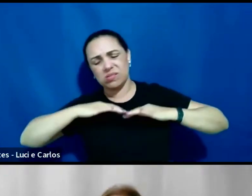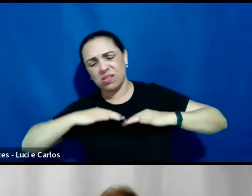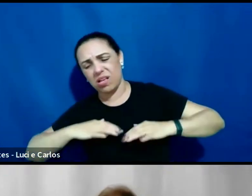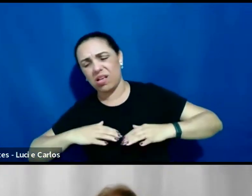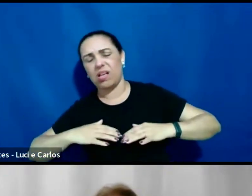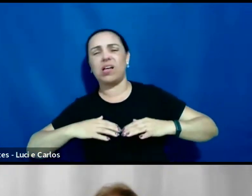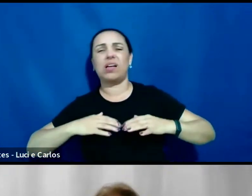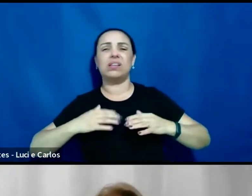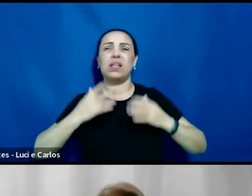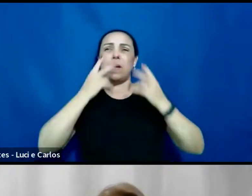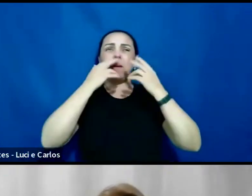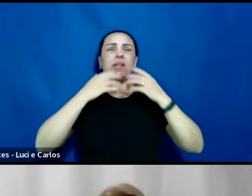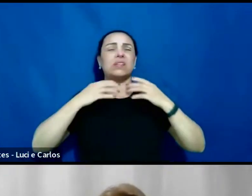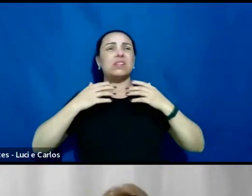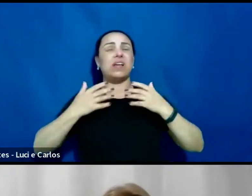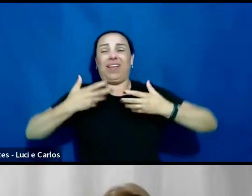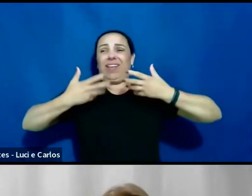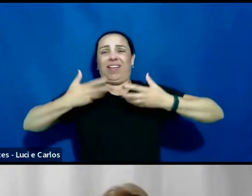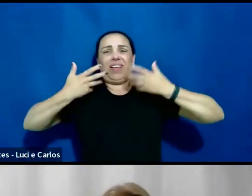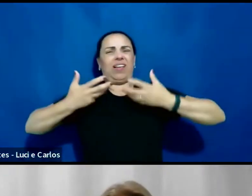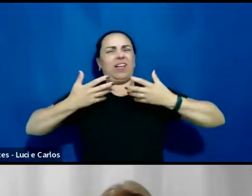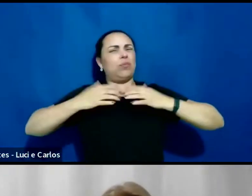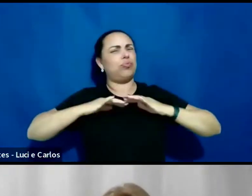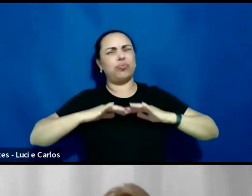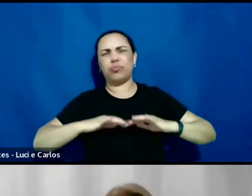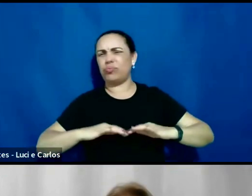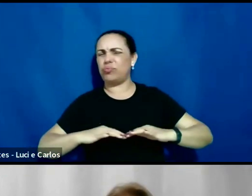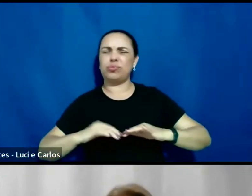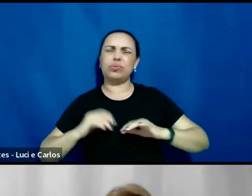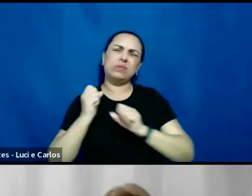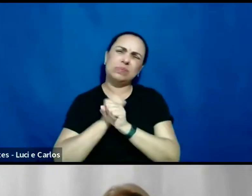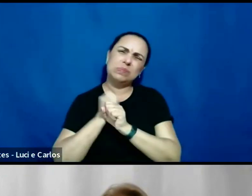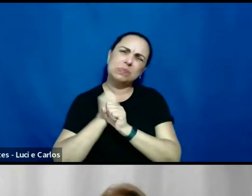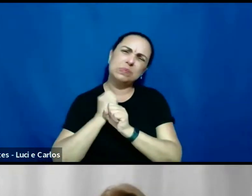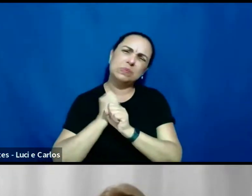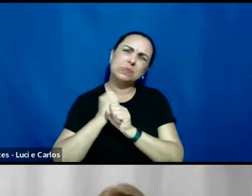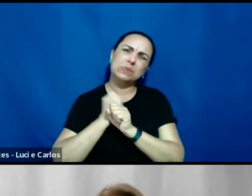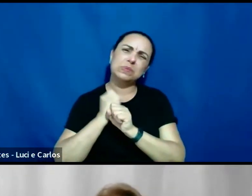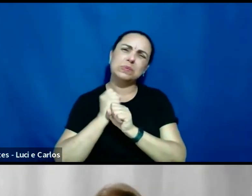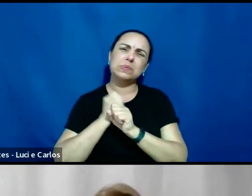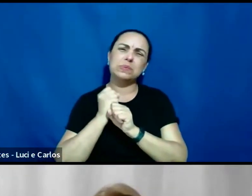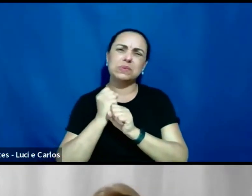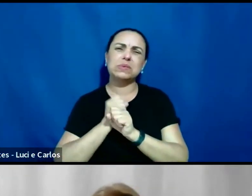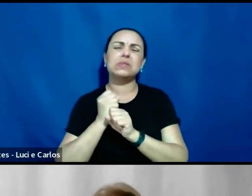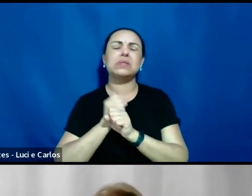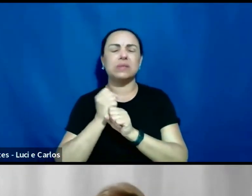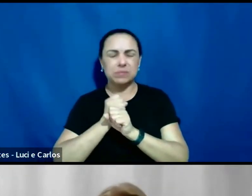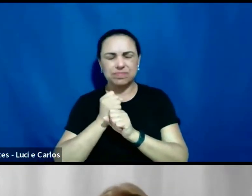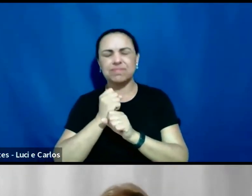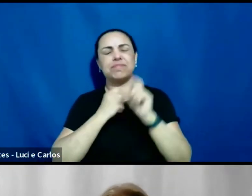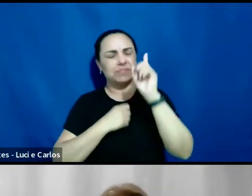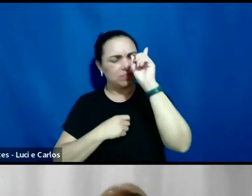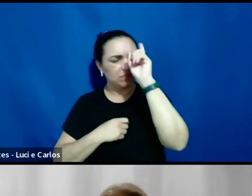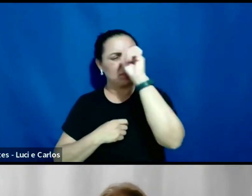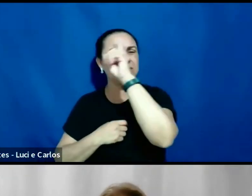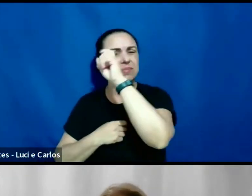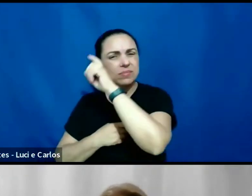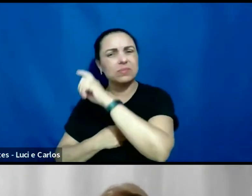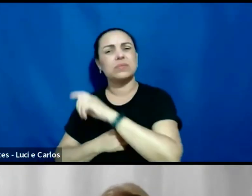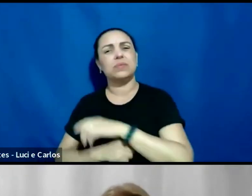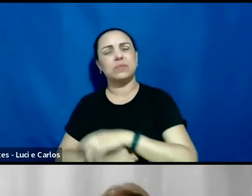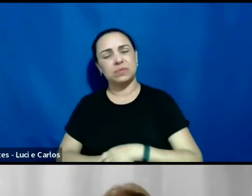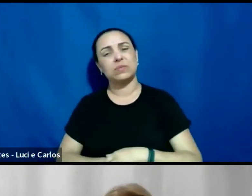de energia, era crônico. Eu padecia de tudo isso, então era uma situação assim muito